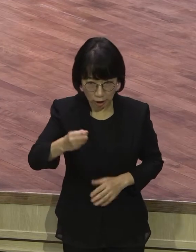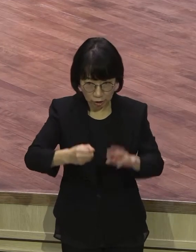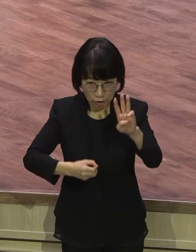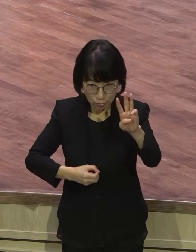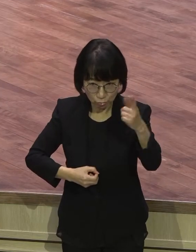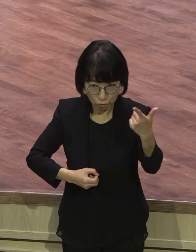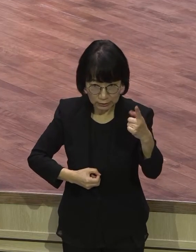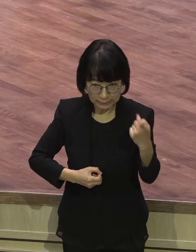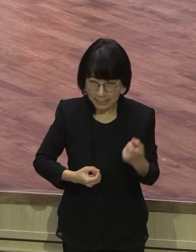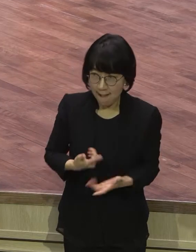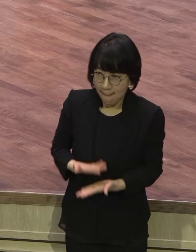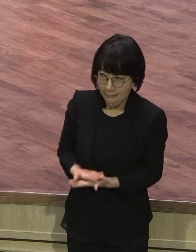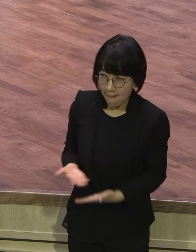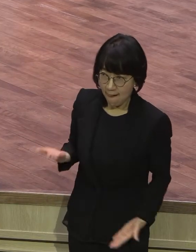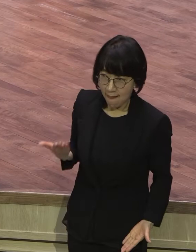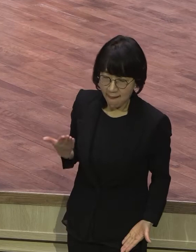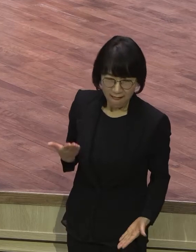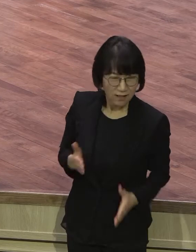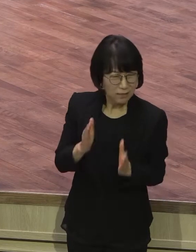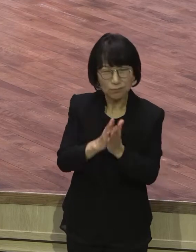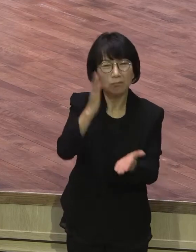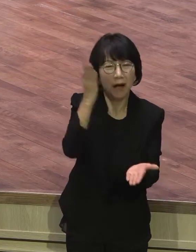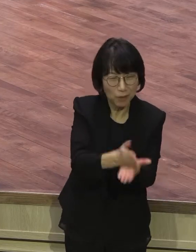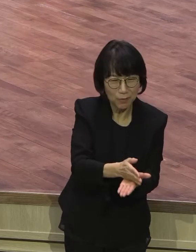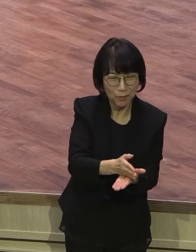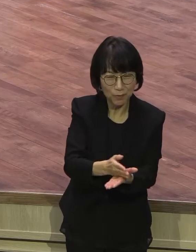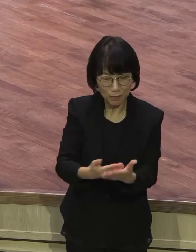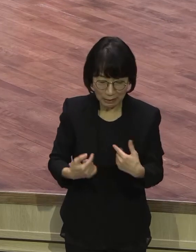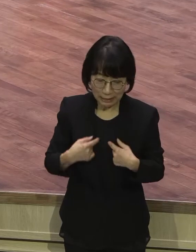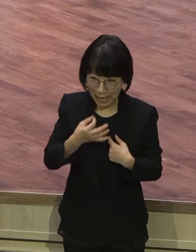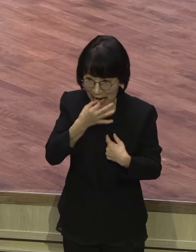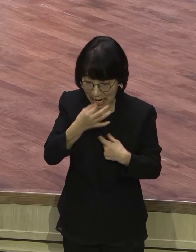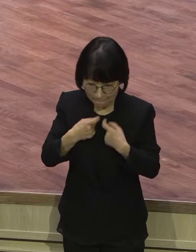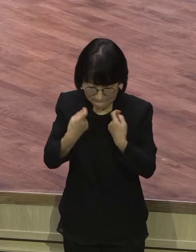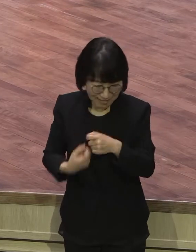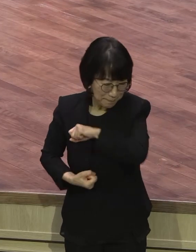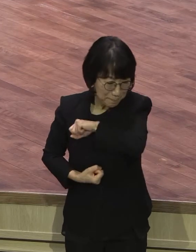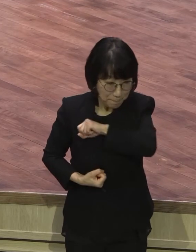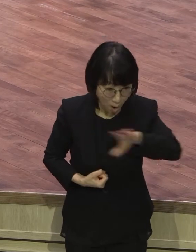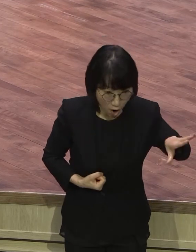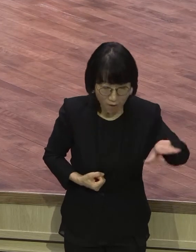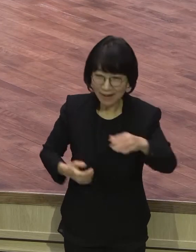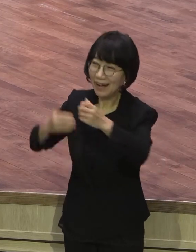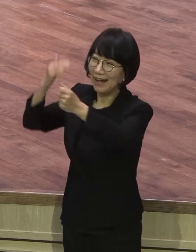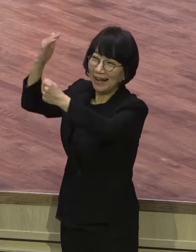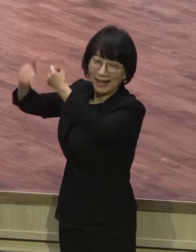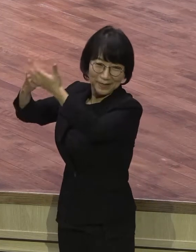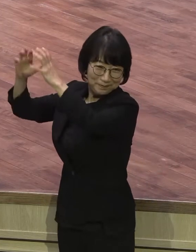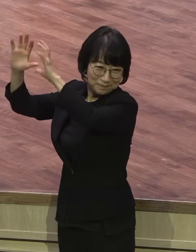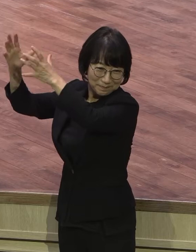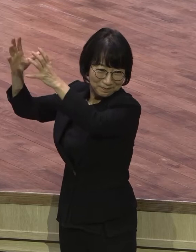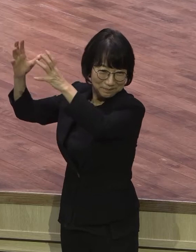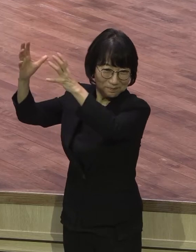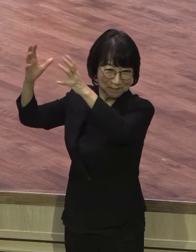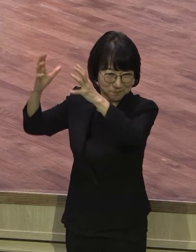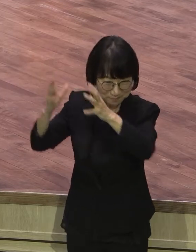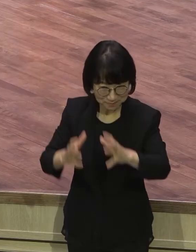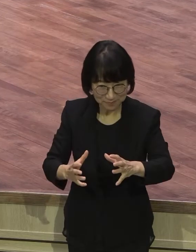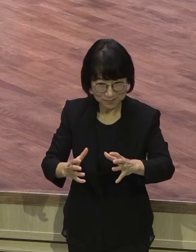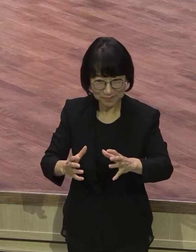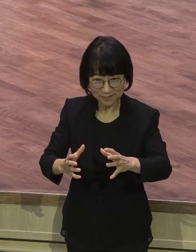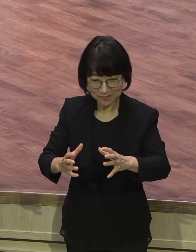아니라 사도행전 1장 1절, 3절, 8절의 그리스도 중심의 기도로 결론 나야